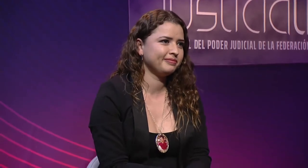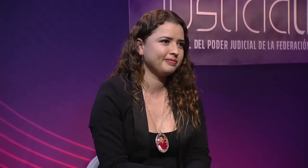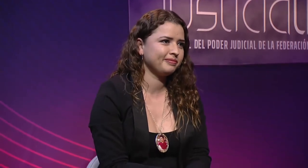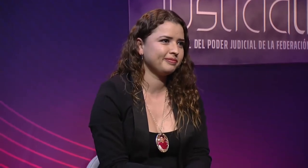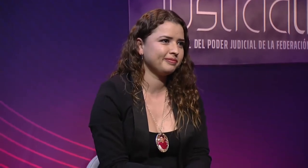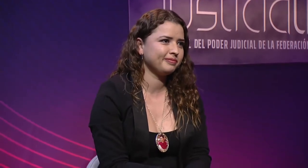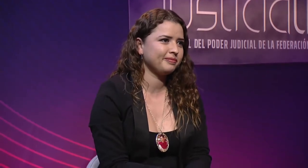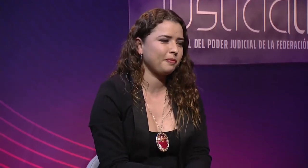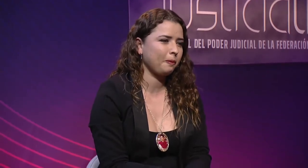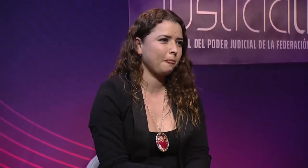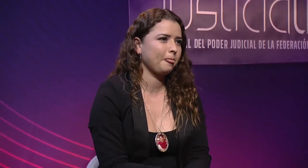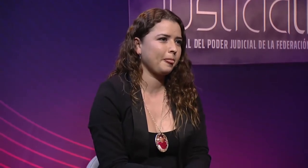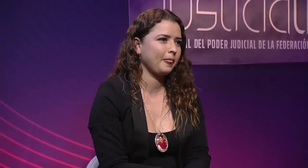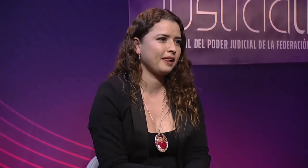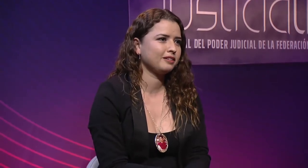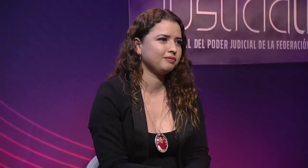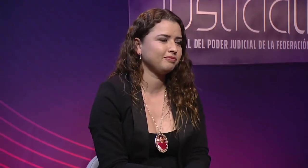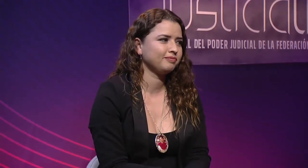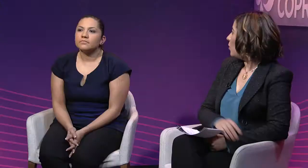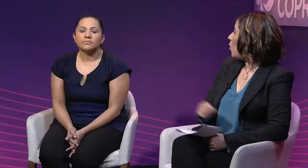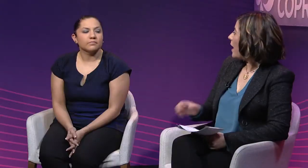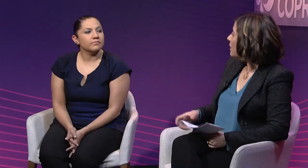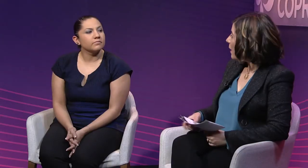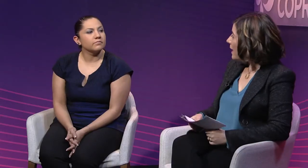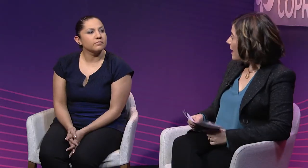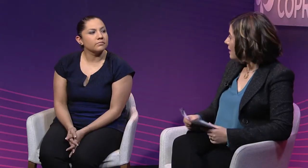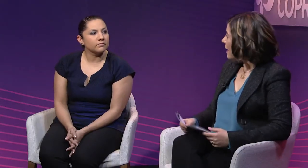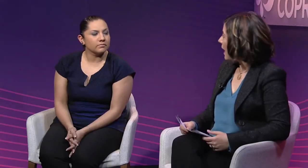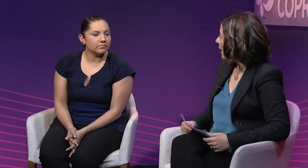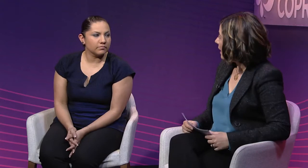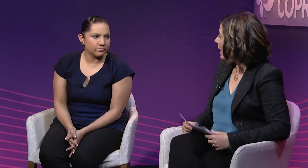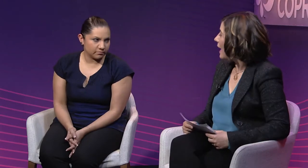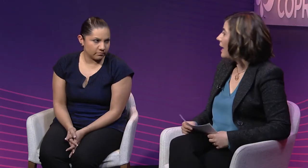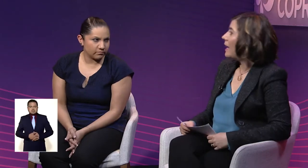y con la comunidad de sorda. En tu experiencia, Erika,